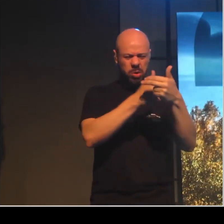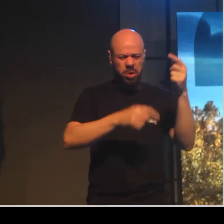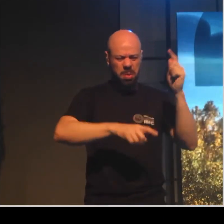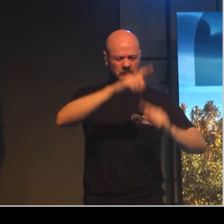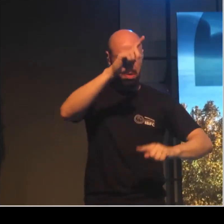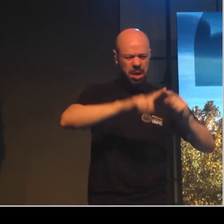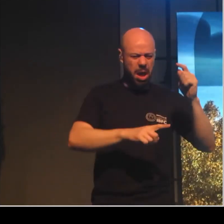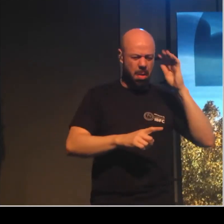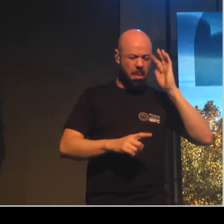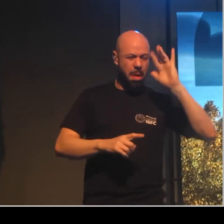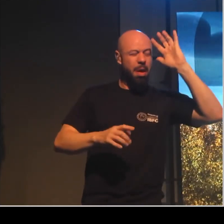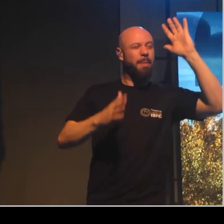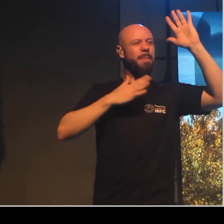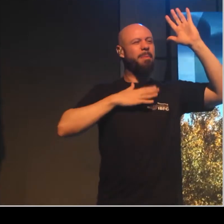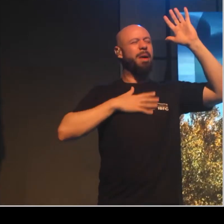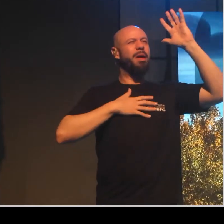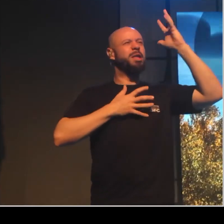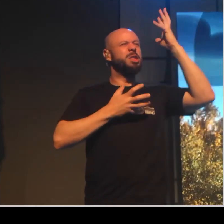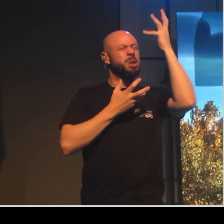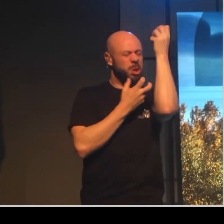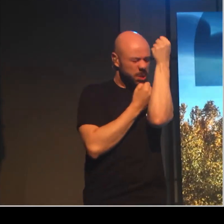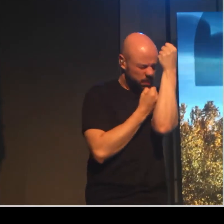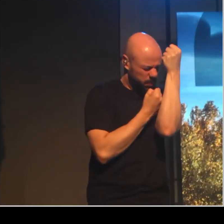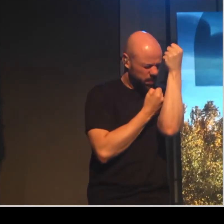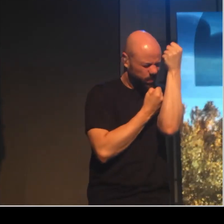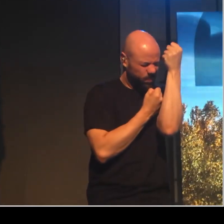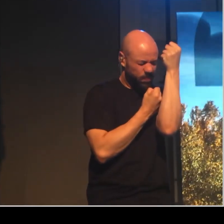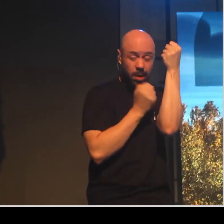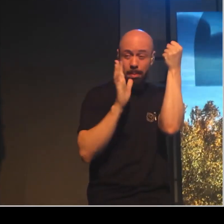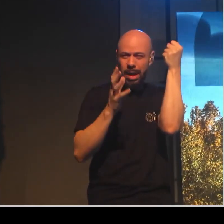planos. E você está cansado.